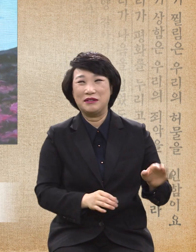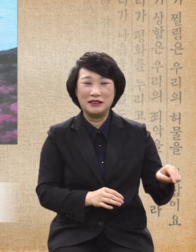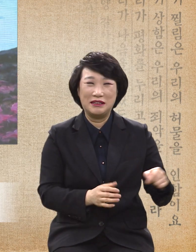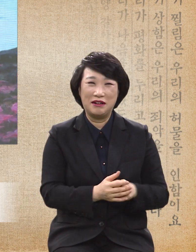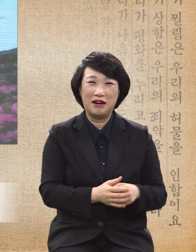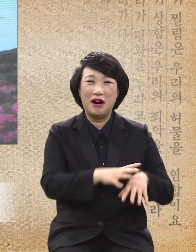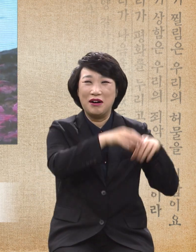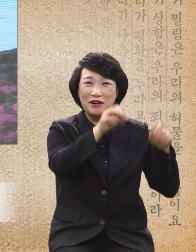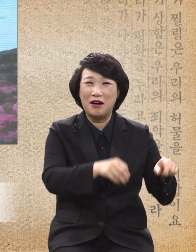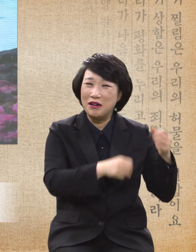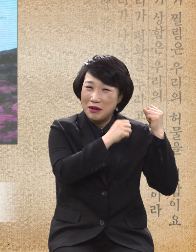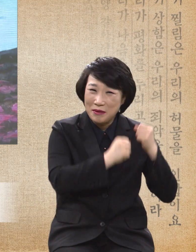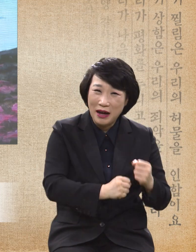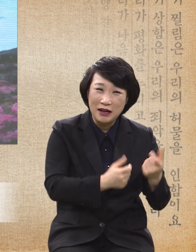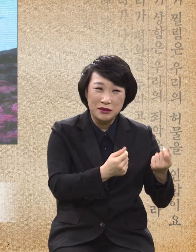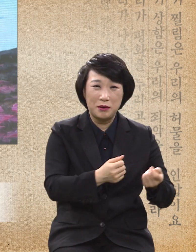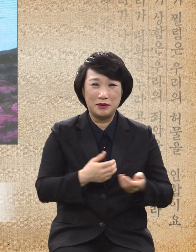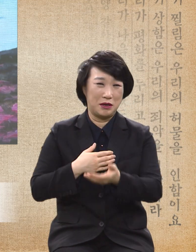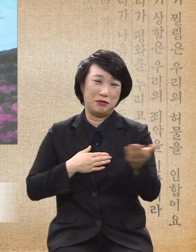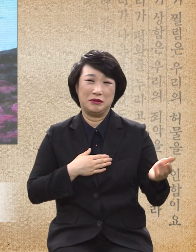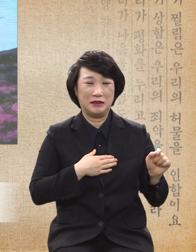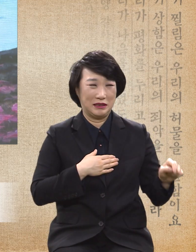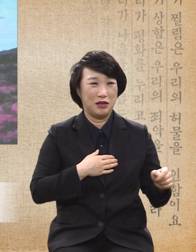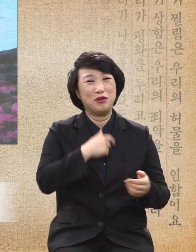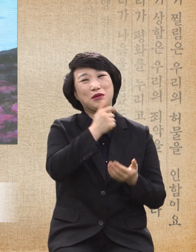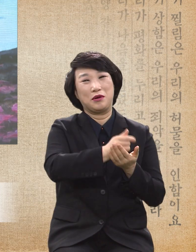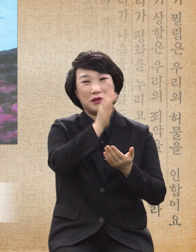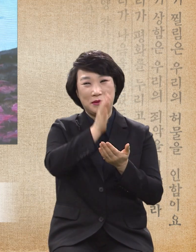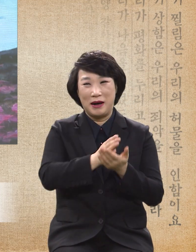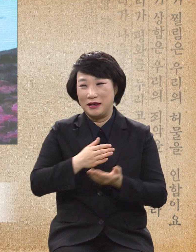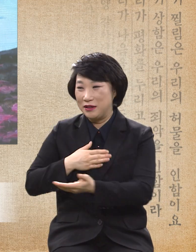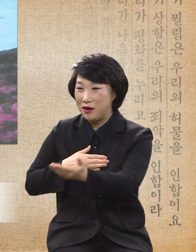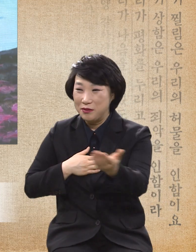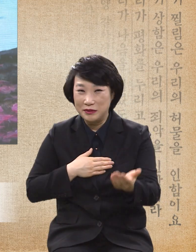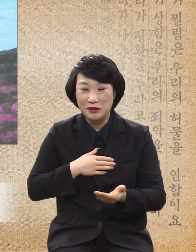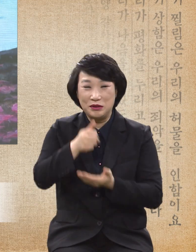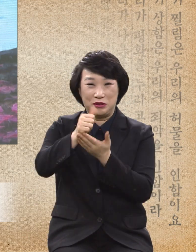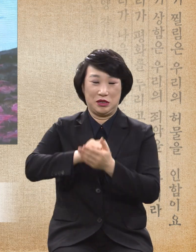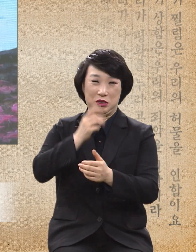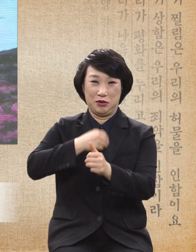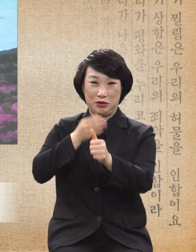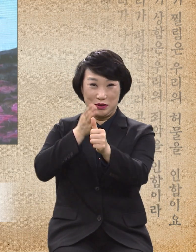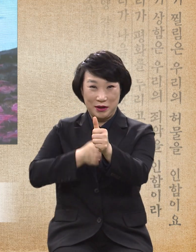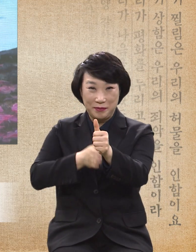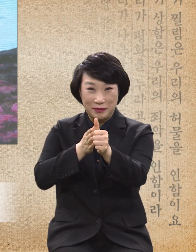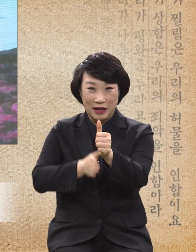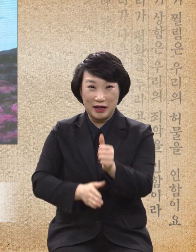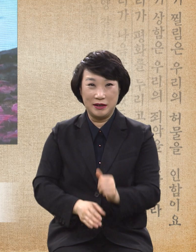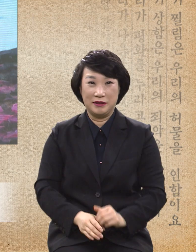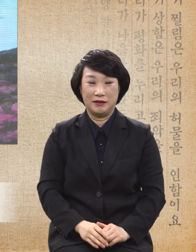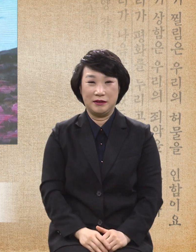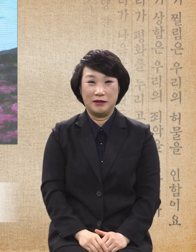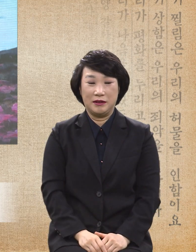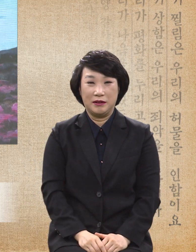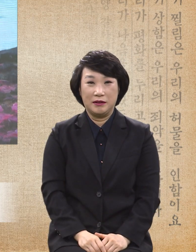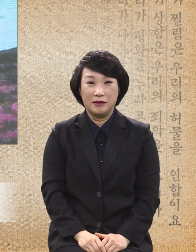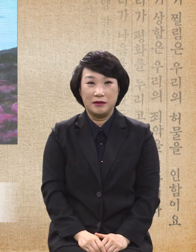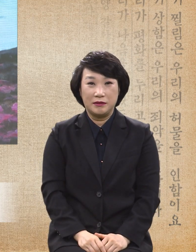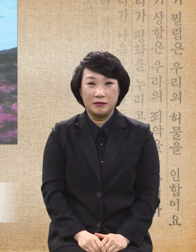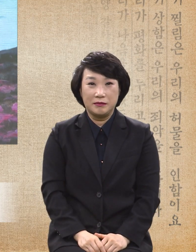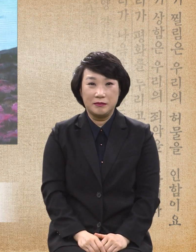동아줄을 붙들고 매달려 있듯이 속지 않는 여러분 되기를 주님의 이름으로 축원합니다. 예,